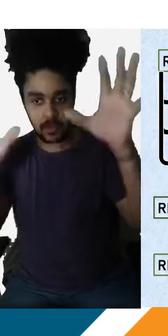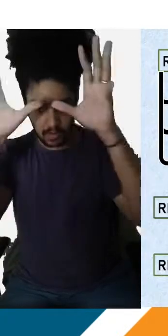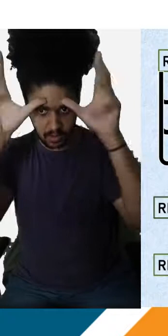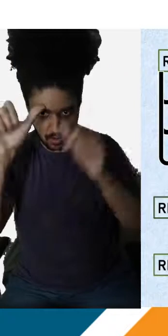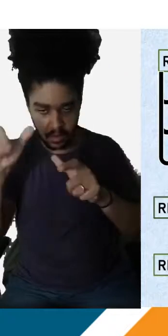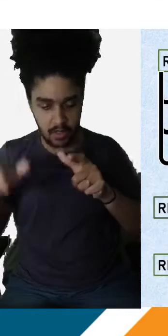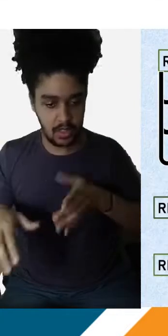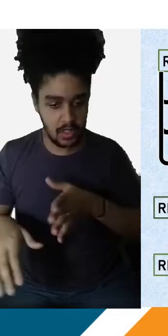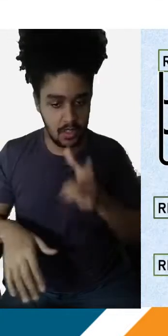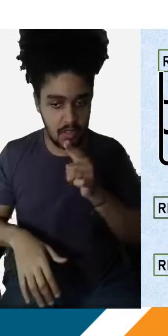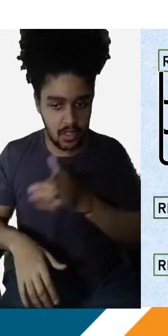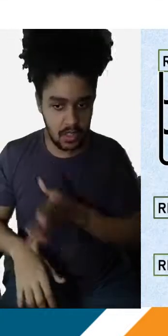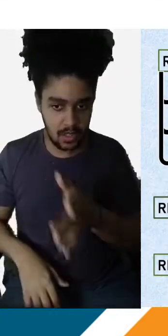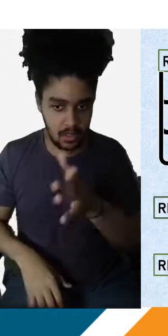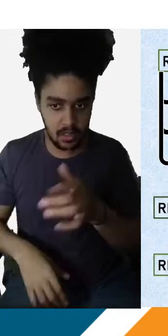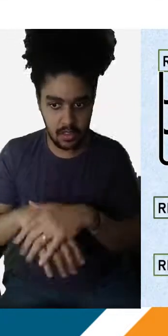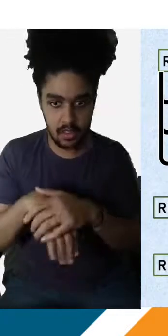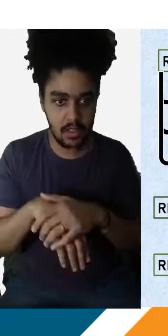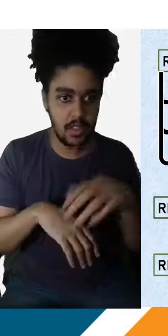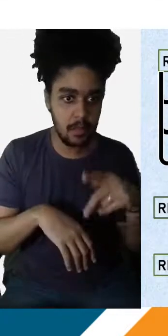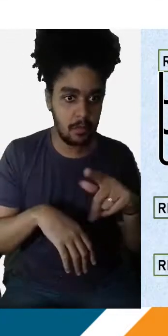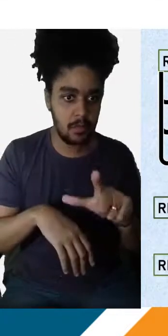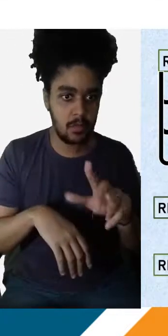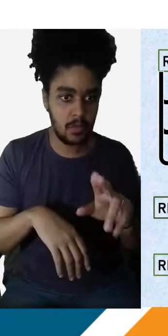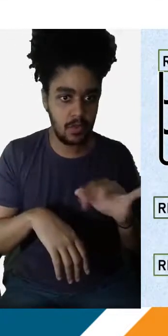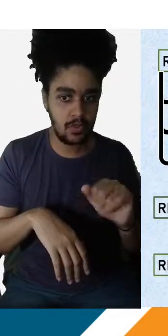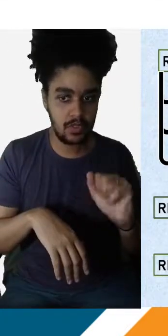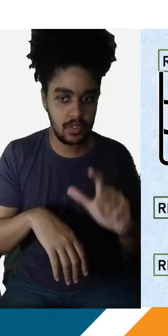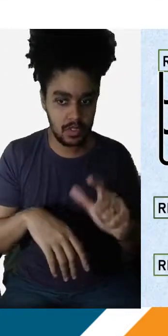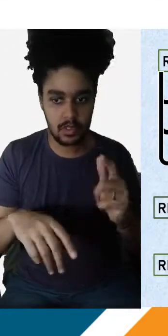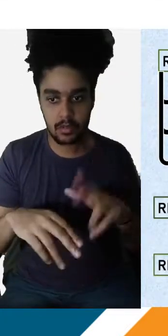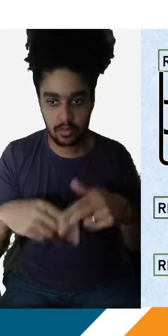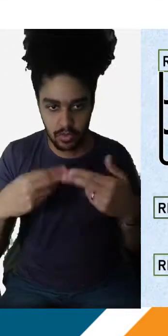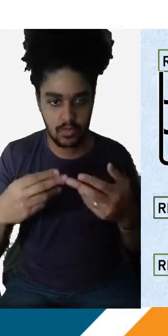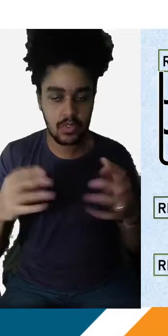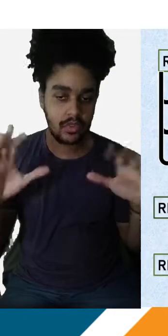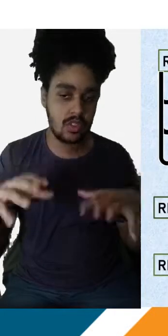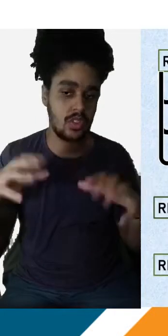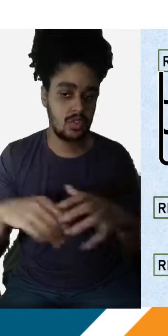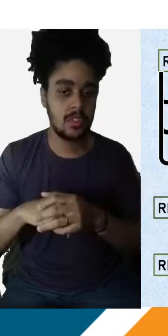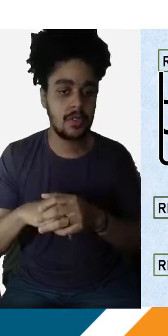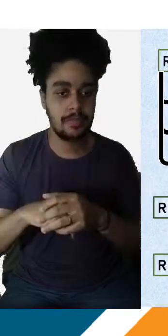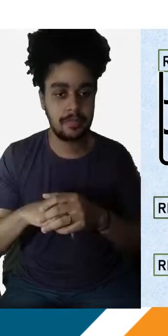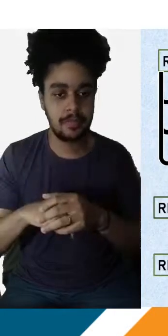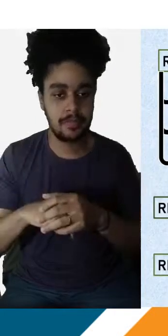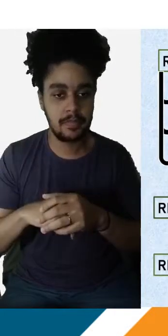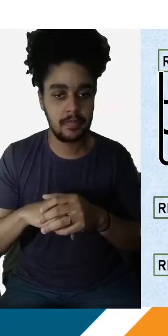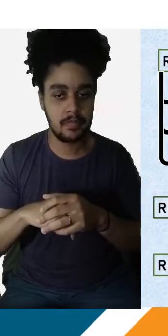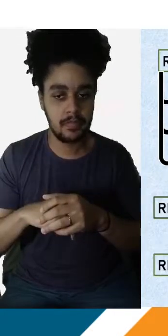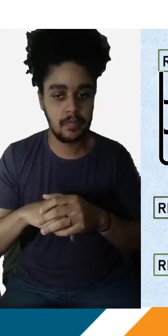Rio Amazonas. Tudo bem? E pluvial por conta das chuvas.